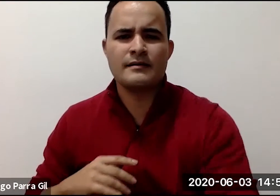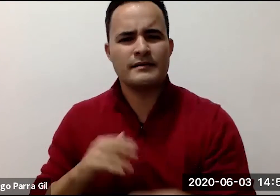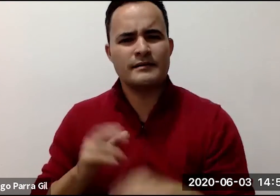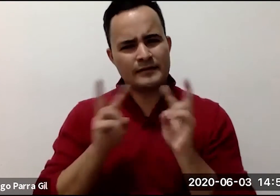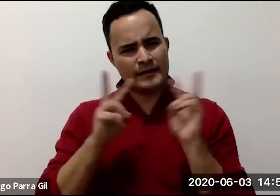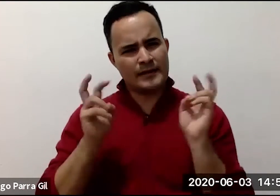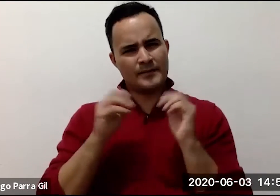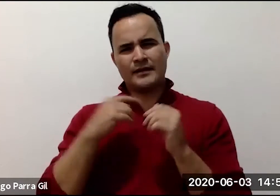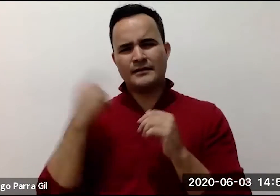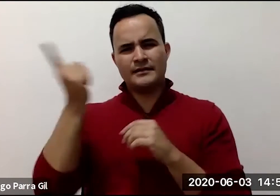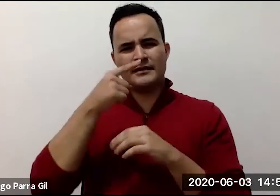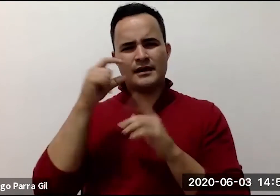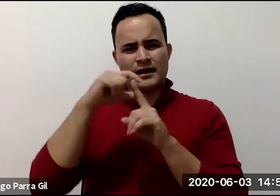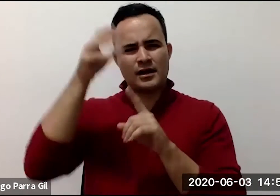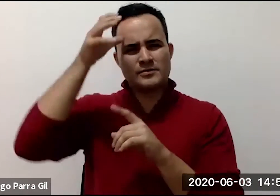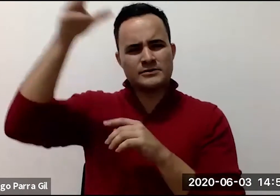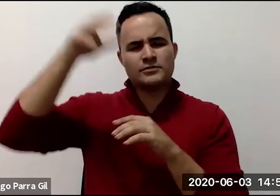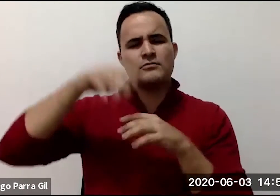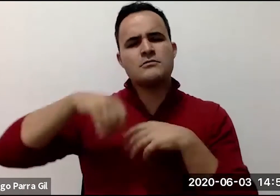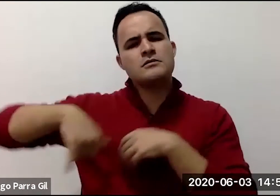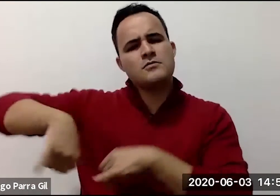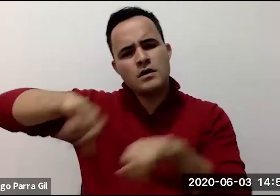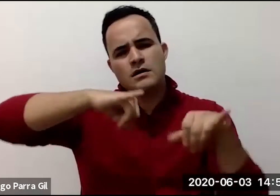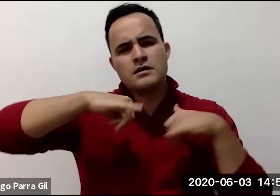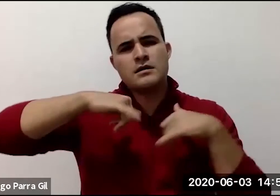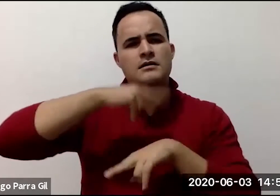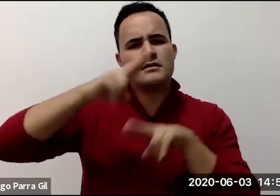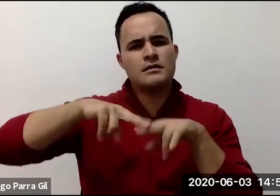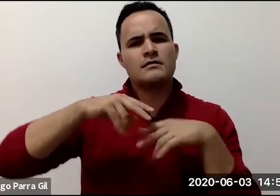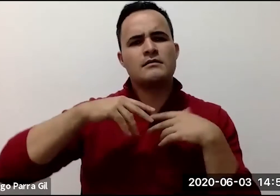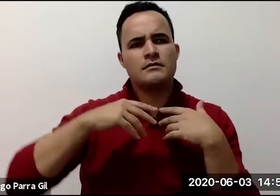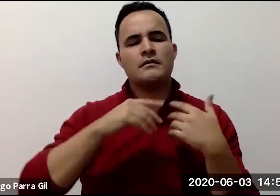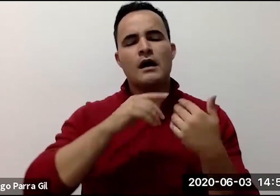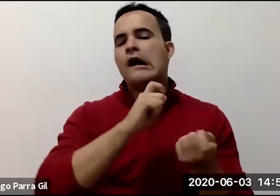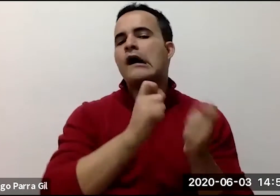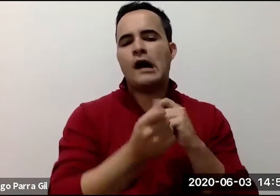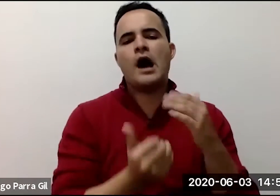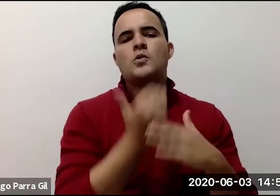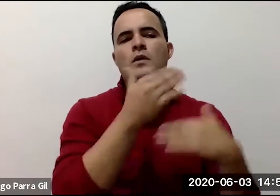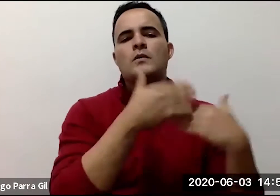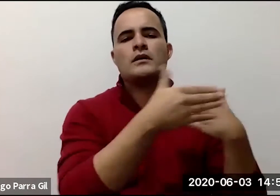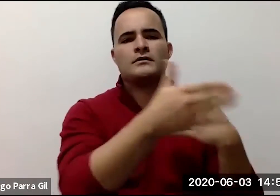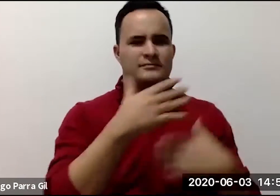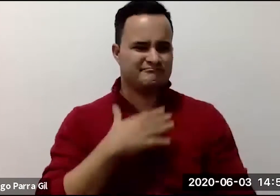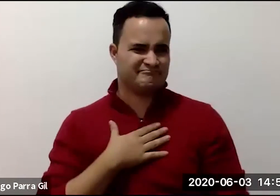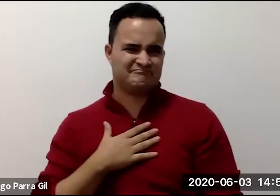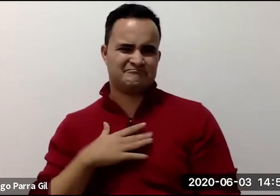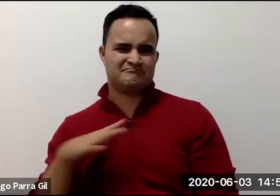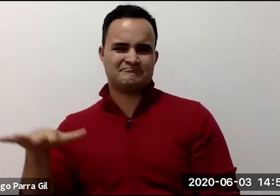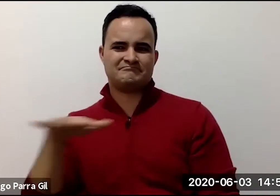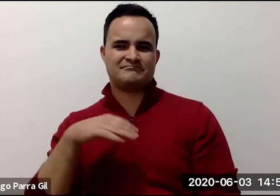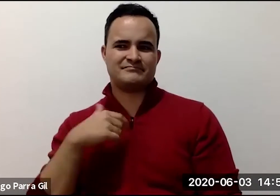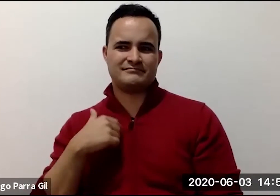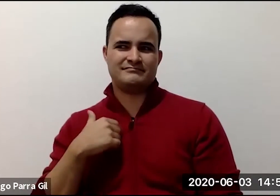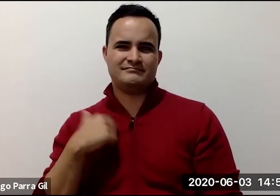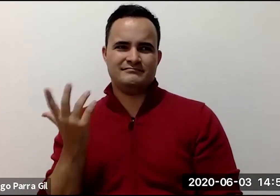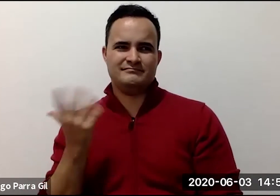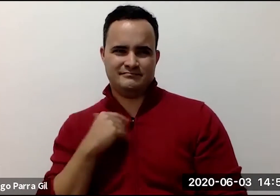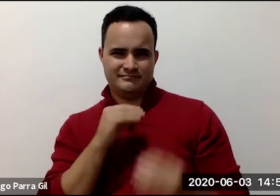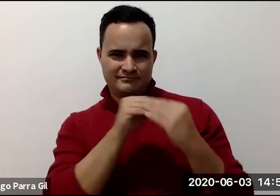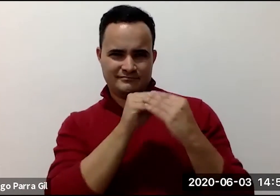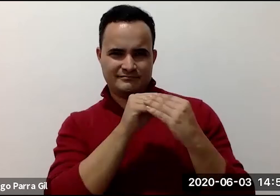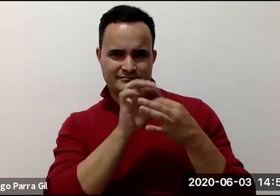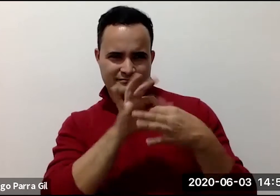¿no? Pareciera ser que la gente está ansiosa por regresar y retomar sus vidas que están en